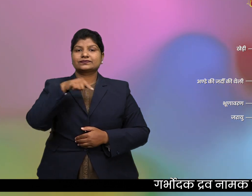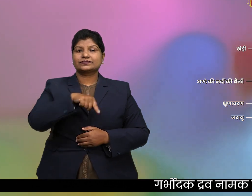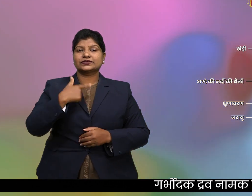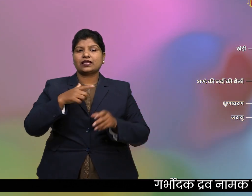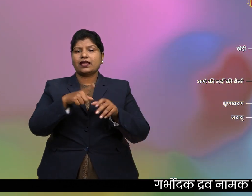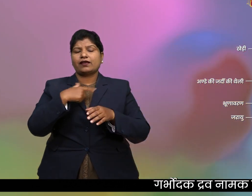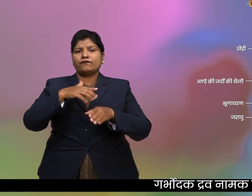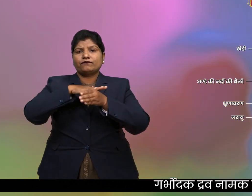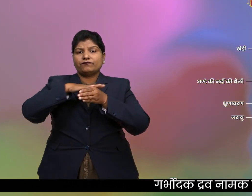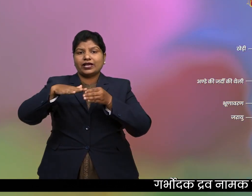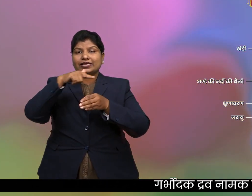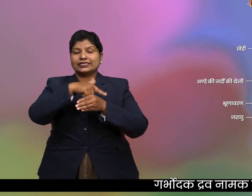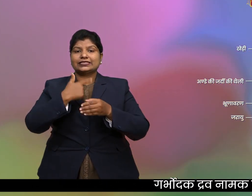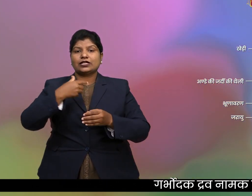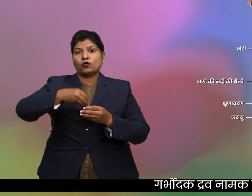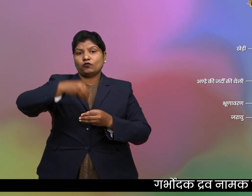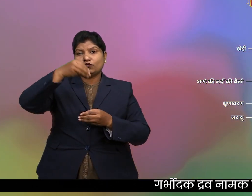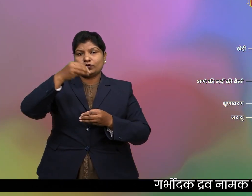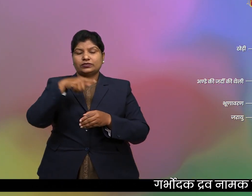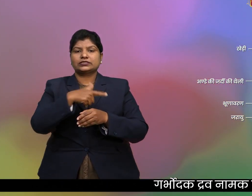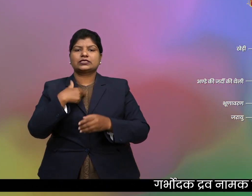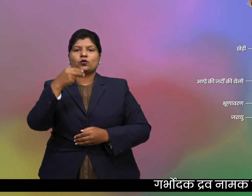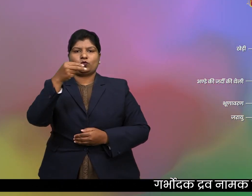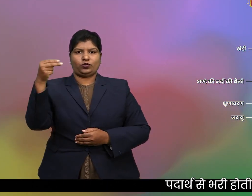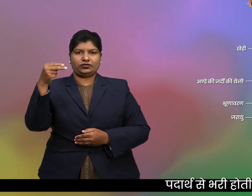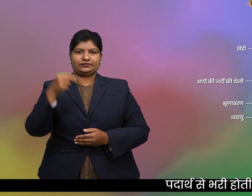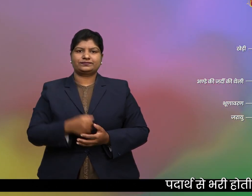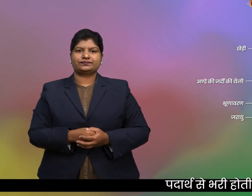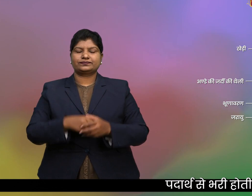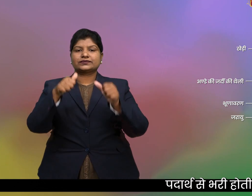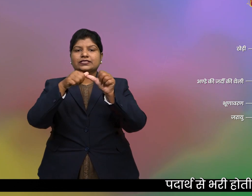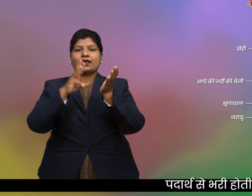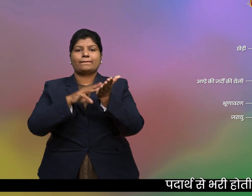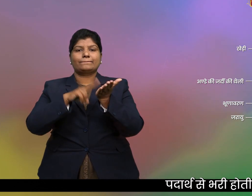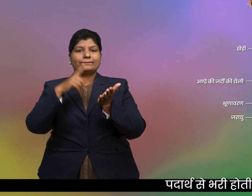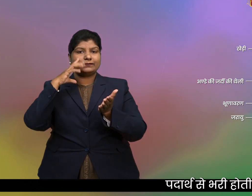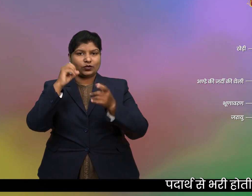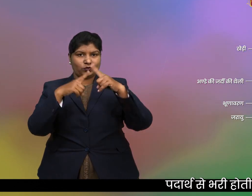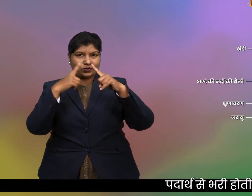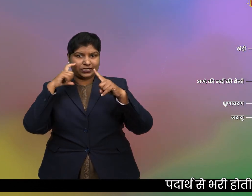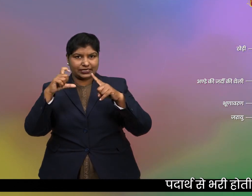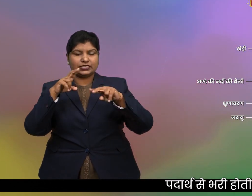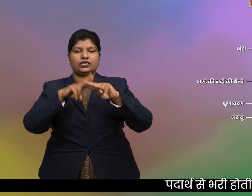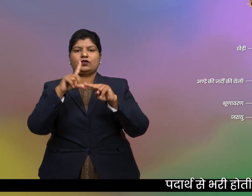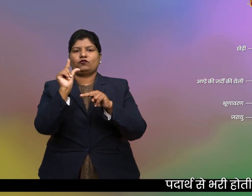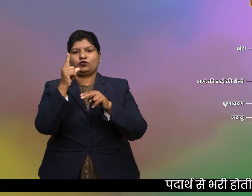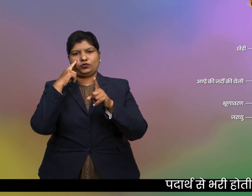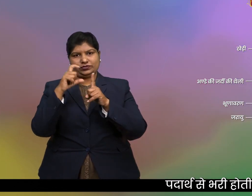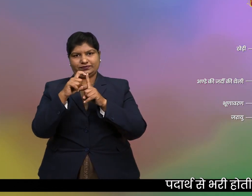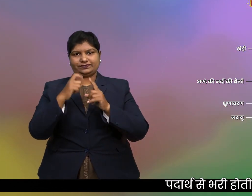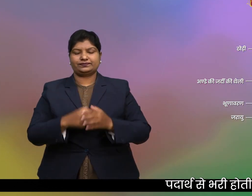गर्भोदक द्रव नामक तरल पदार्थ से भरा होता है।